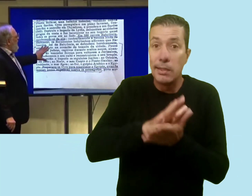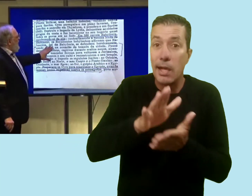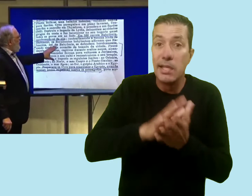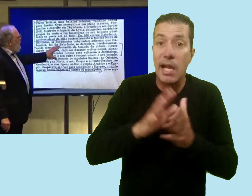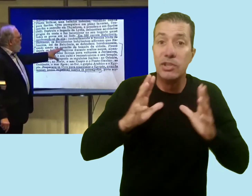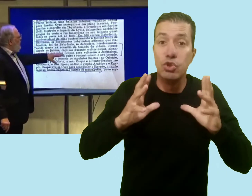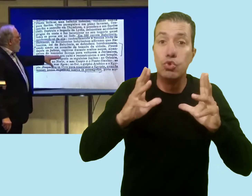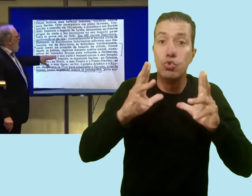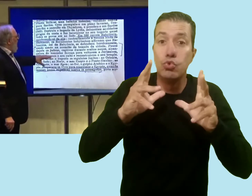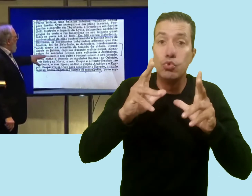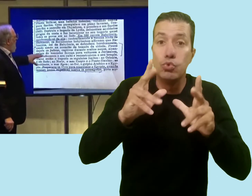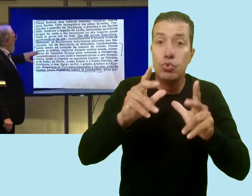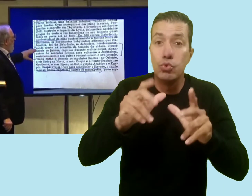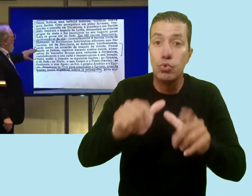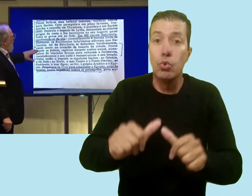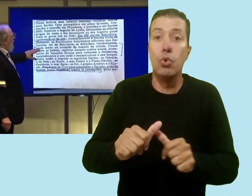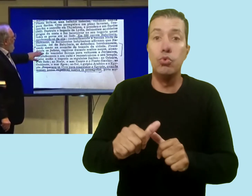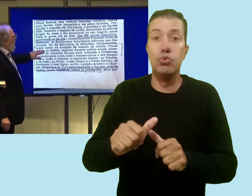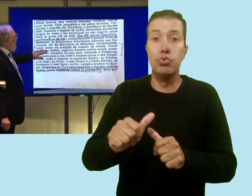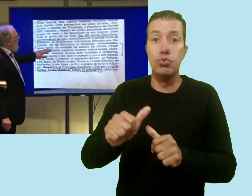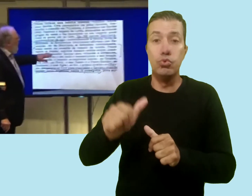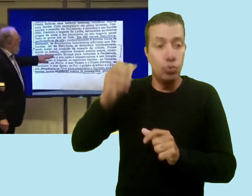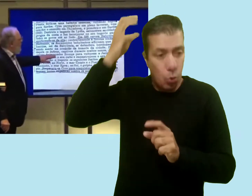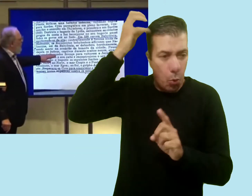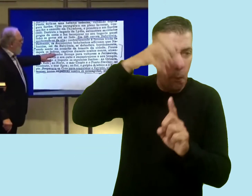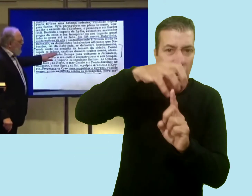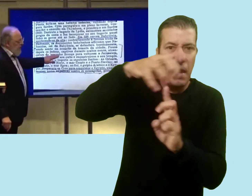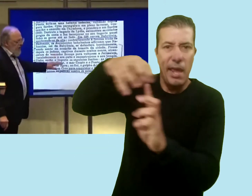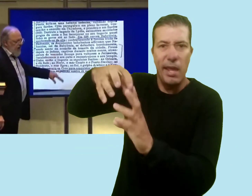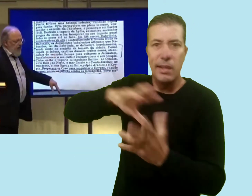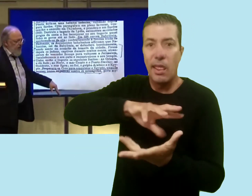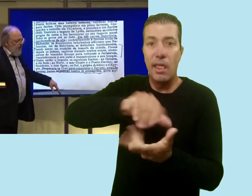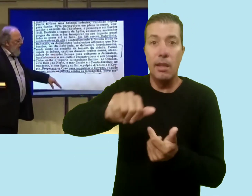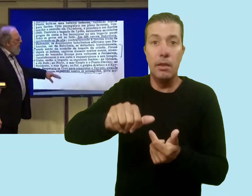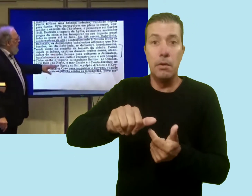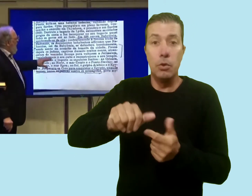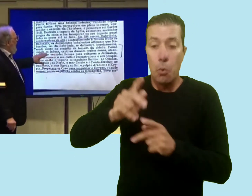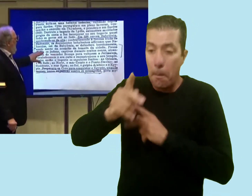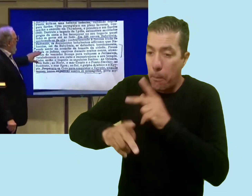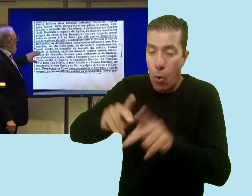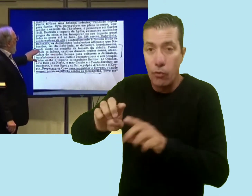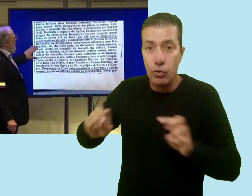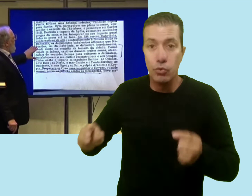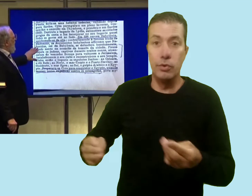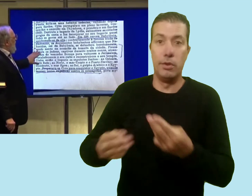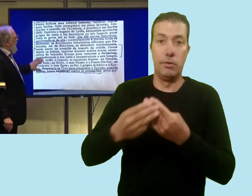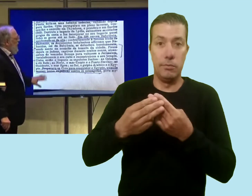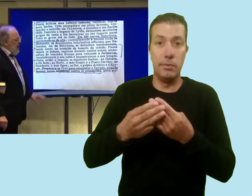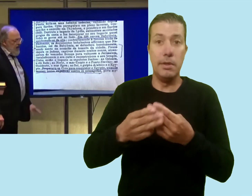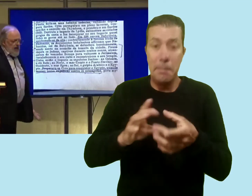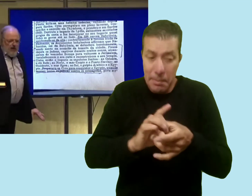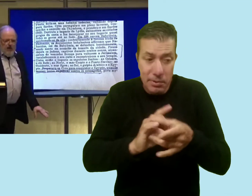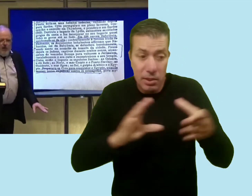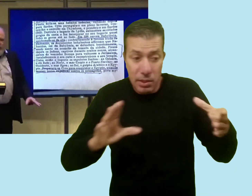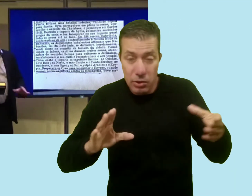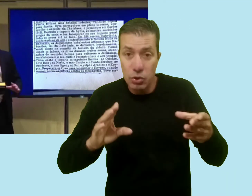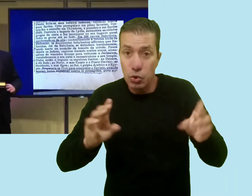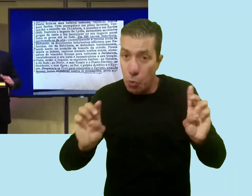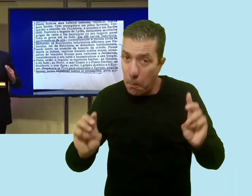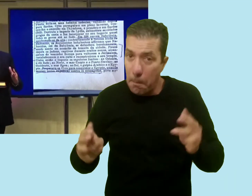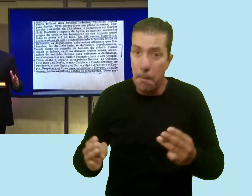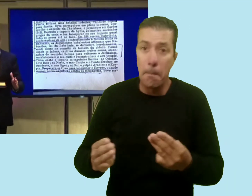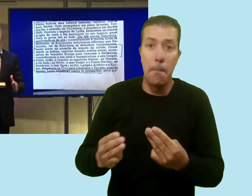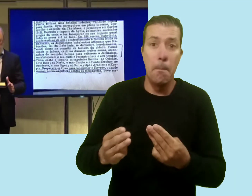ganhar de todos os reis por causa do povo judeu que estava cativo lá, e ele permitiria que o